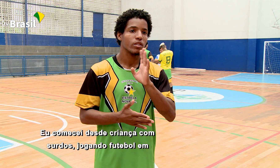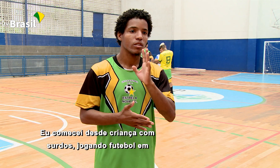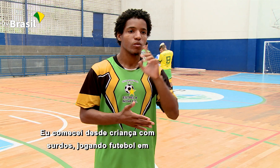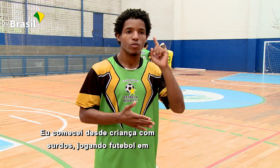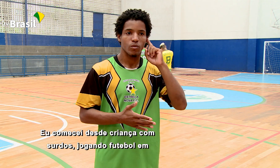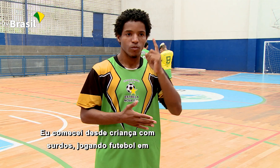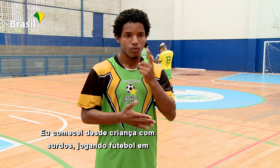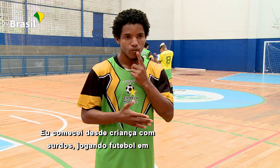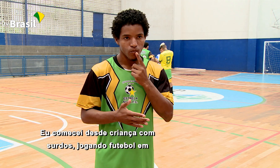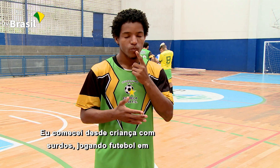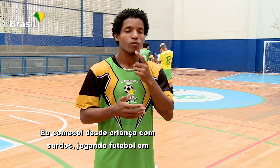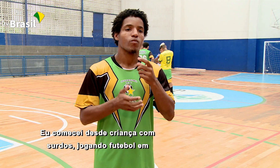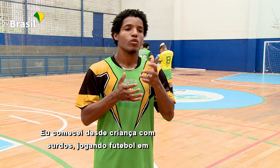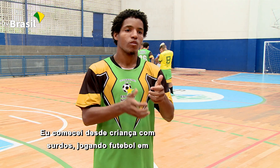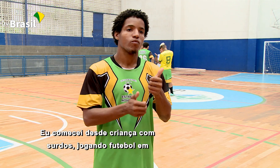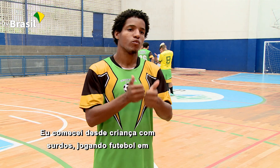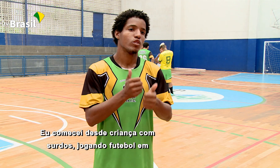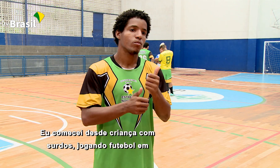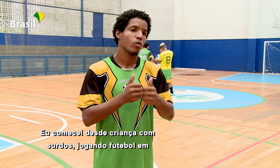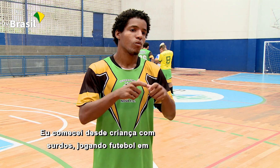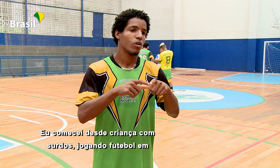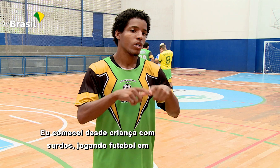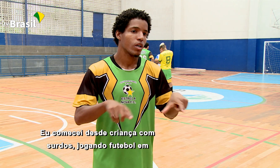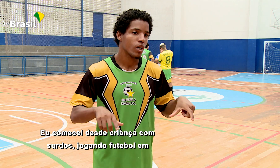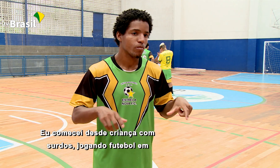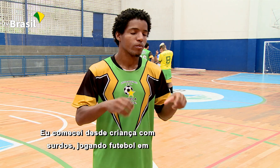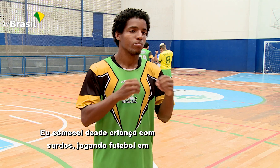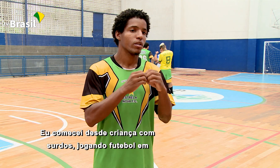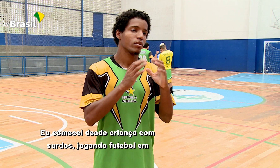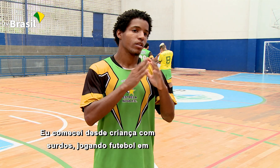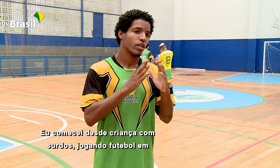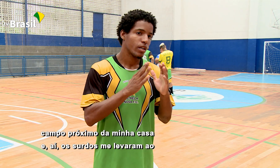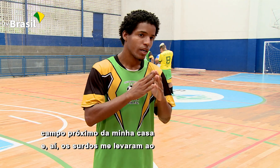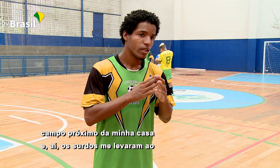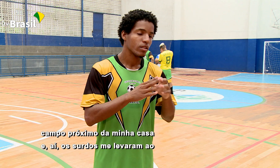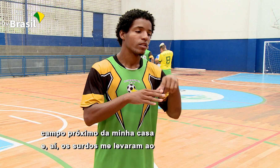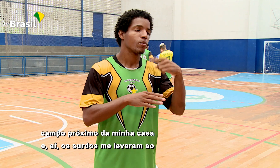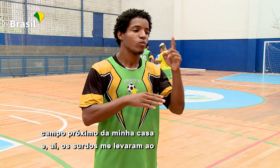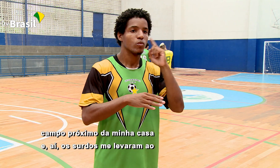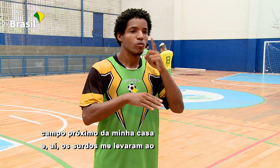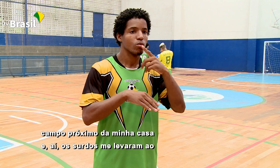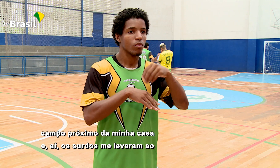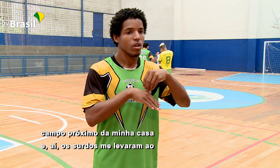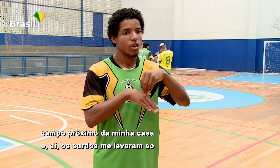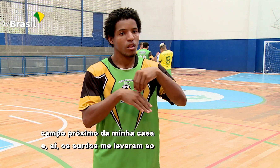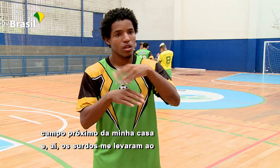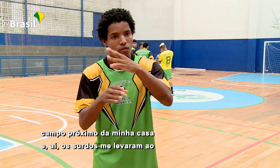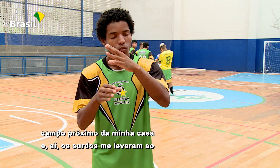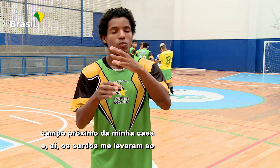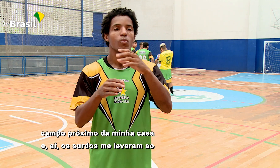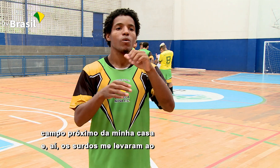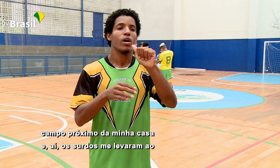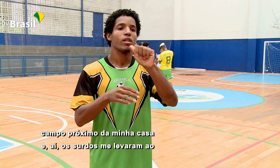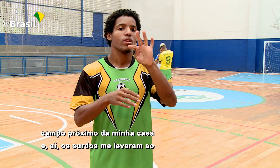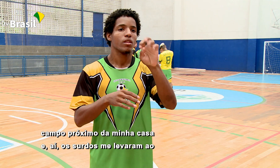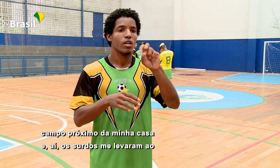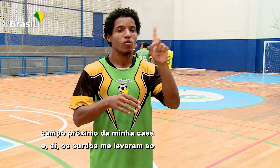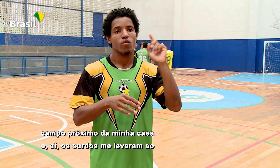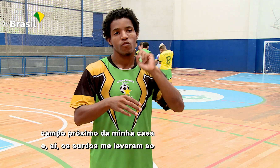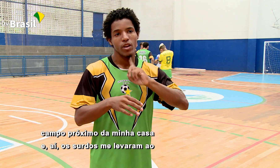comecei desde criança com surdos, jogando futebol em campo, próximo da minha casa. E aí os surdos me levaram